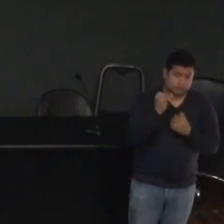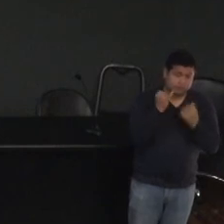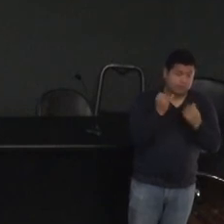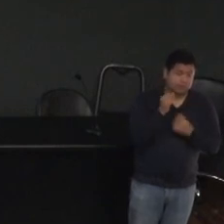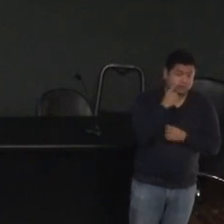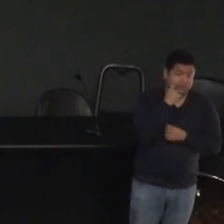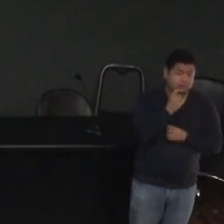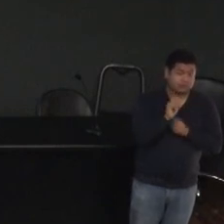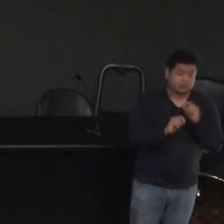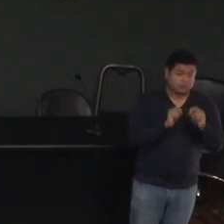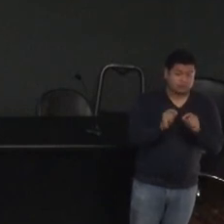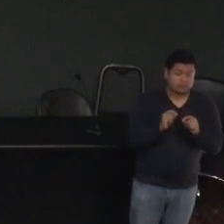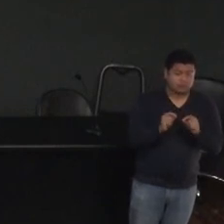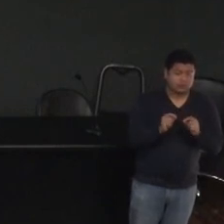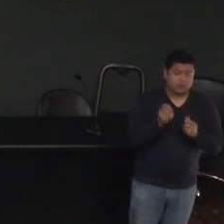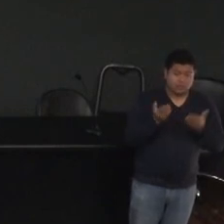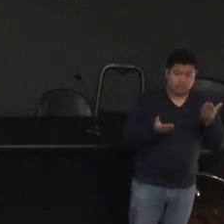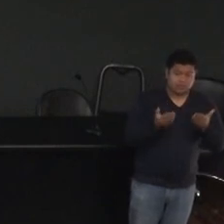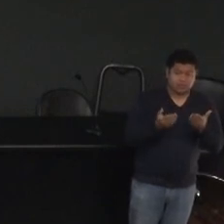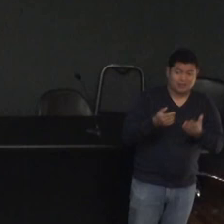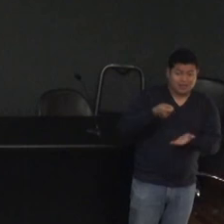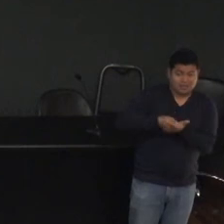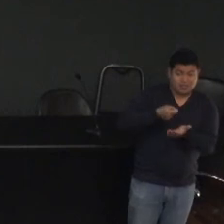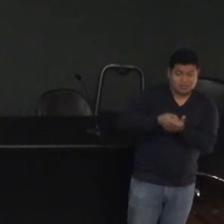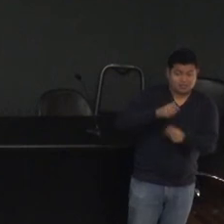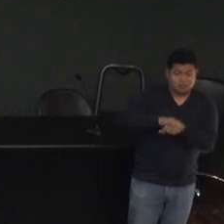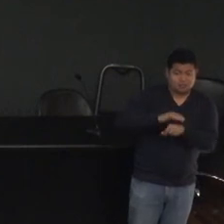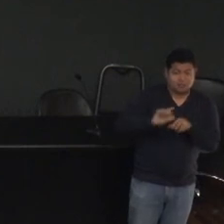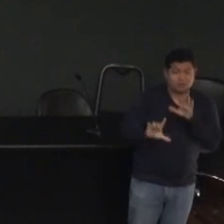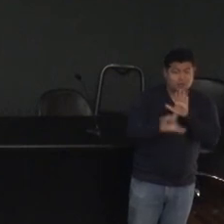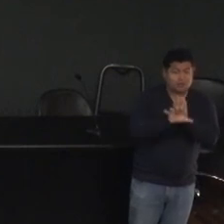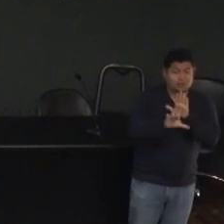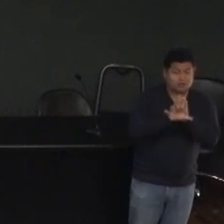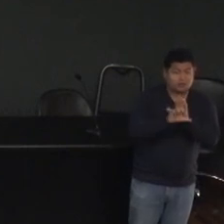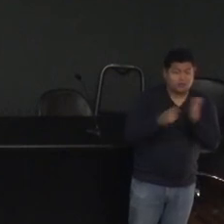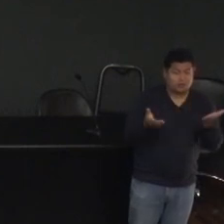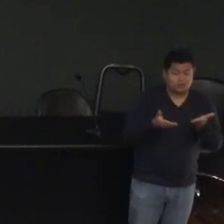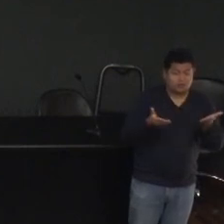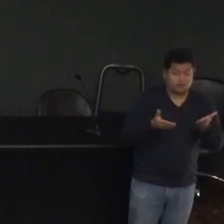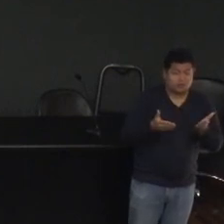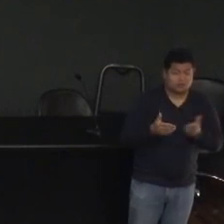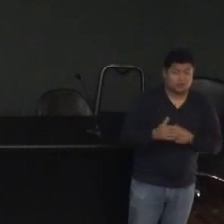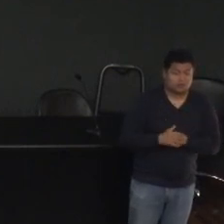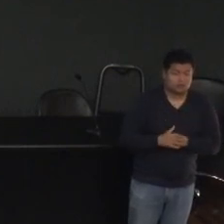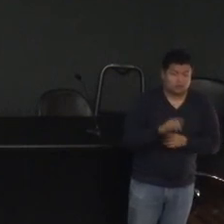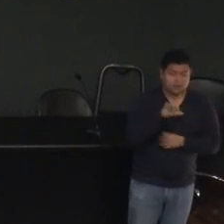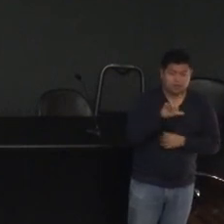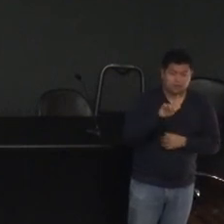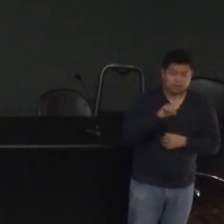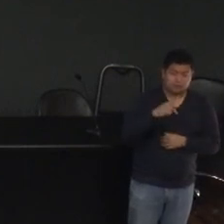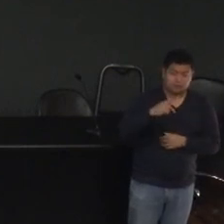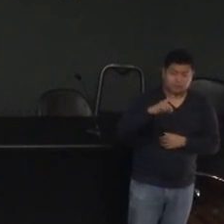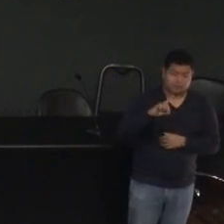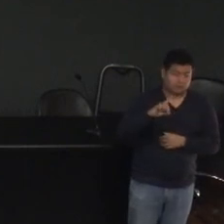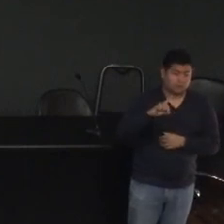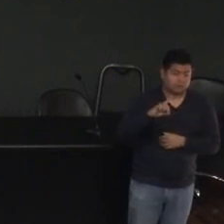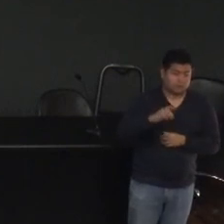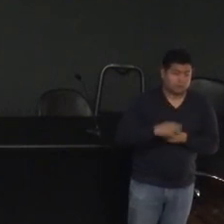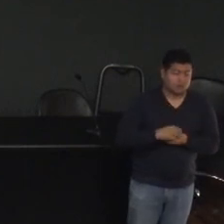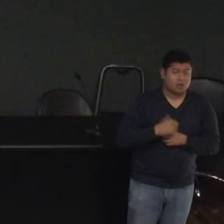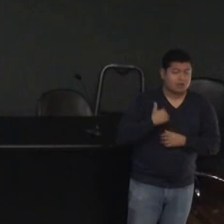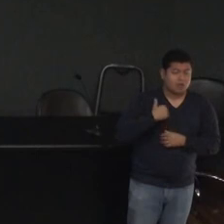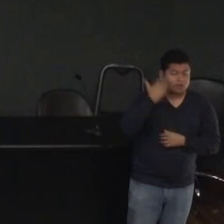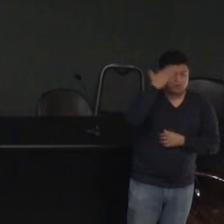e equilíbrio econômico financeiro em razão das exigências da lgpd então eu entendo que neste caso não porque é uma obrigatoriedade legal